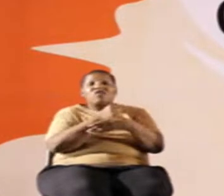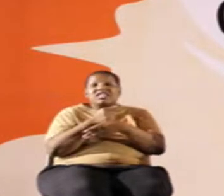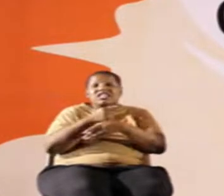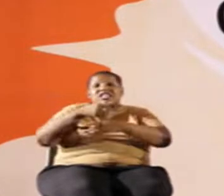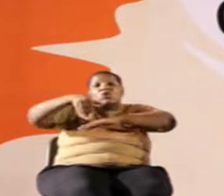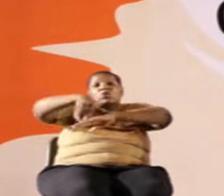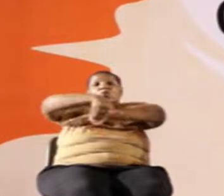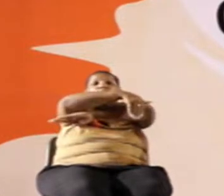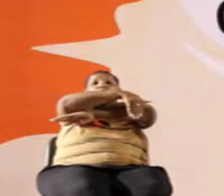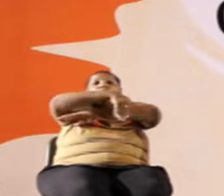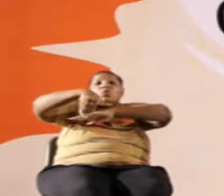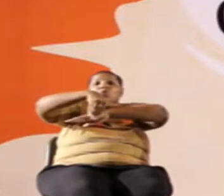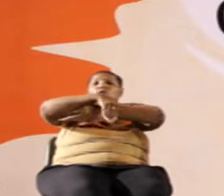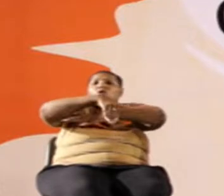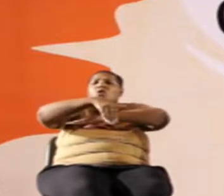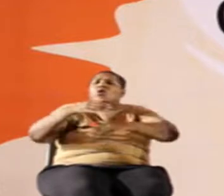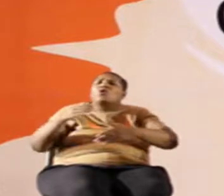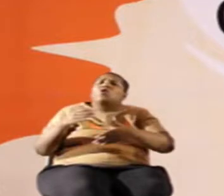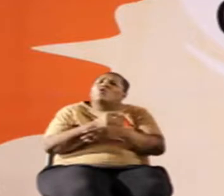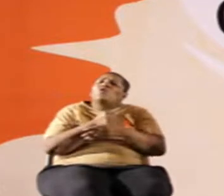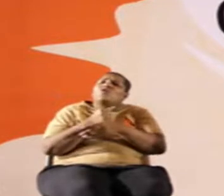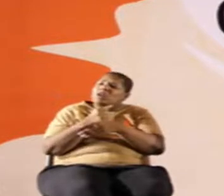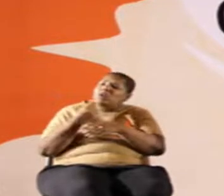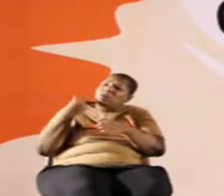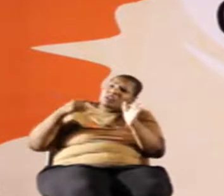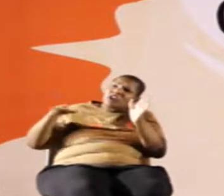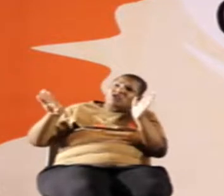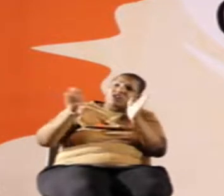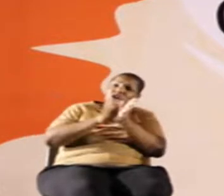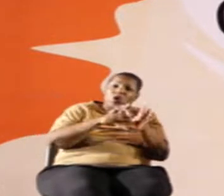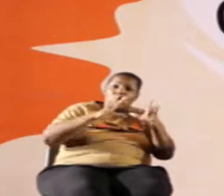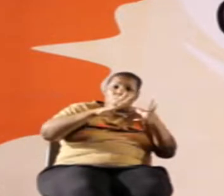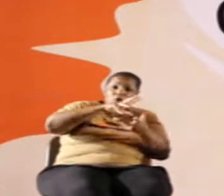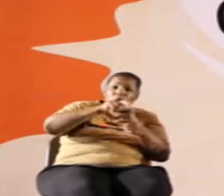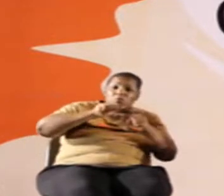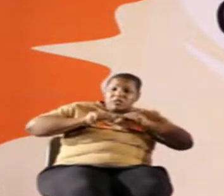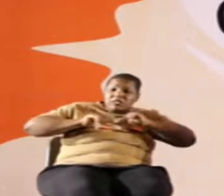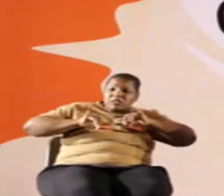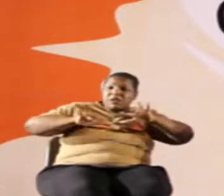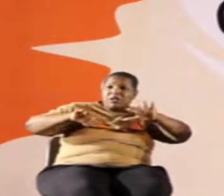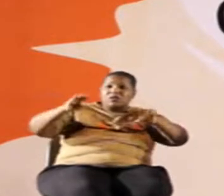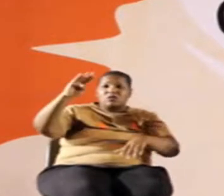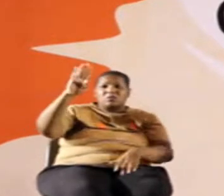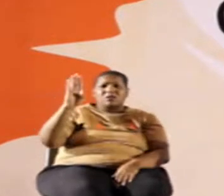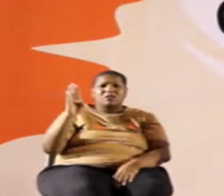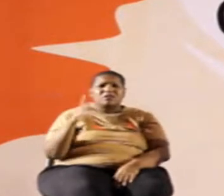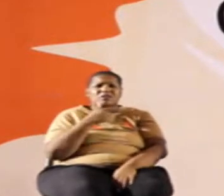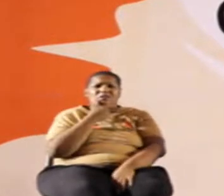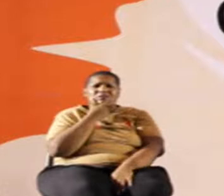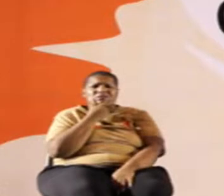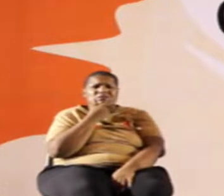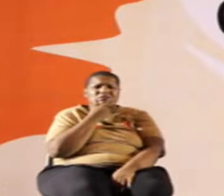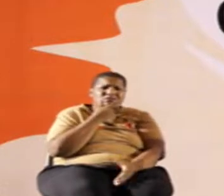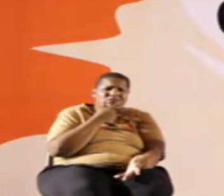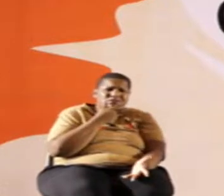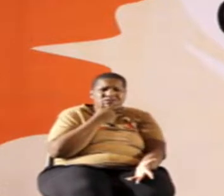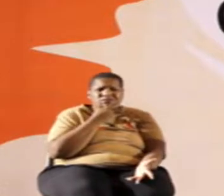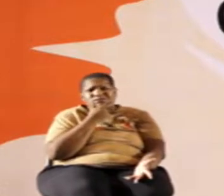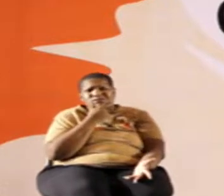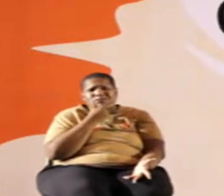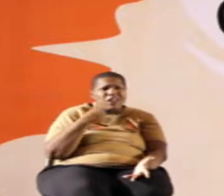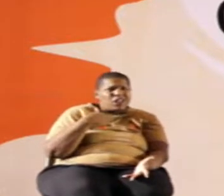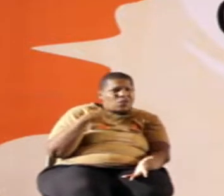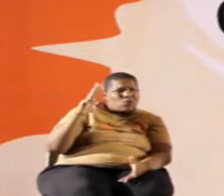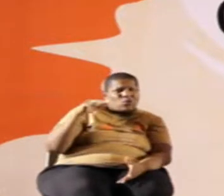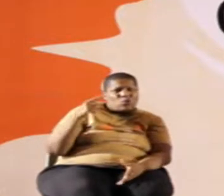rua. O fascismo está chegando no mundo, está se espalhando no Brasil. Eu respondi dizendo, não houve um único dia da